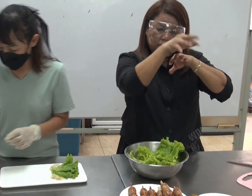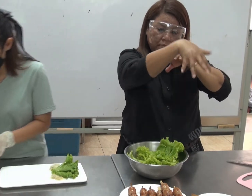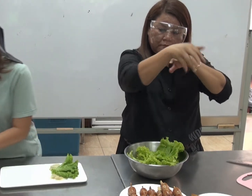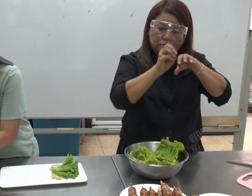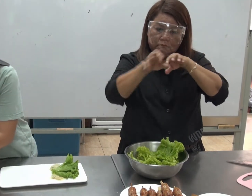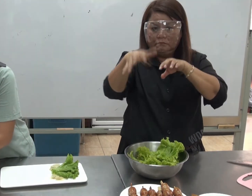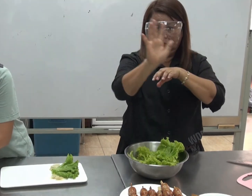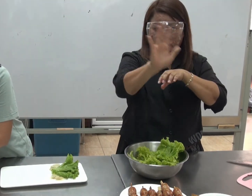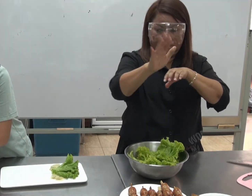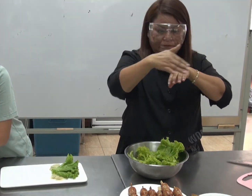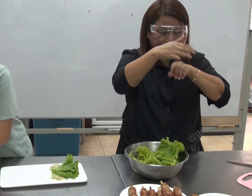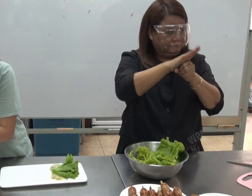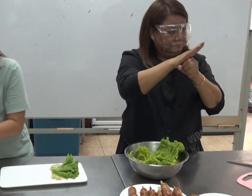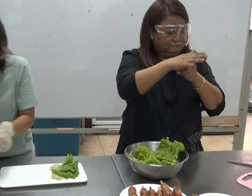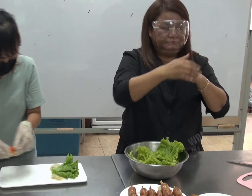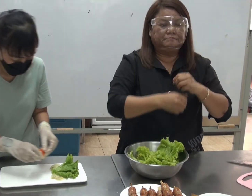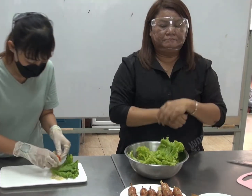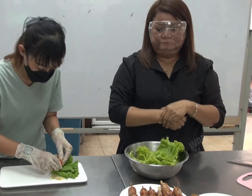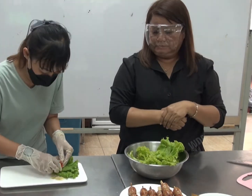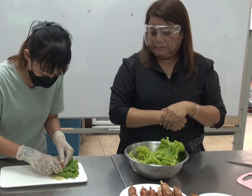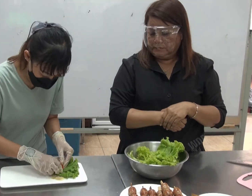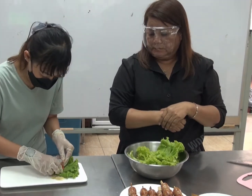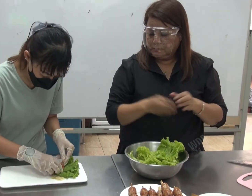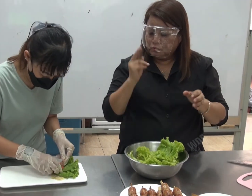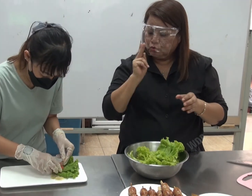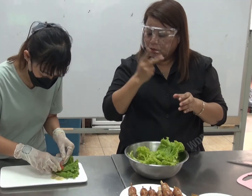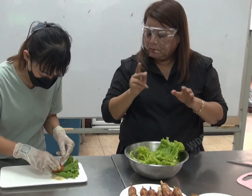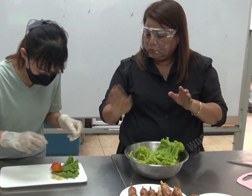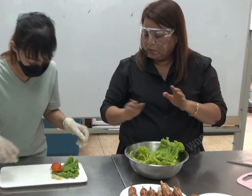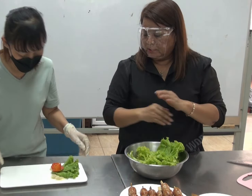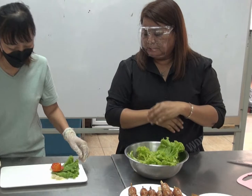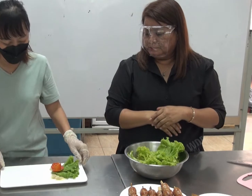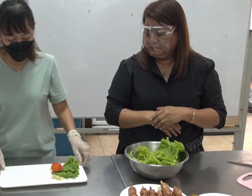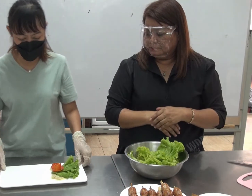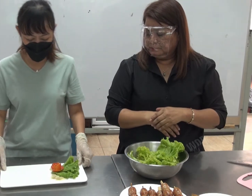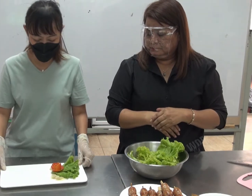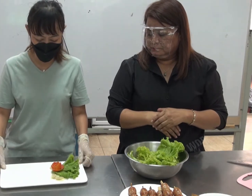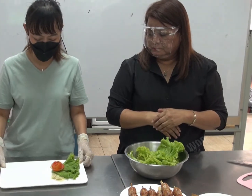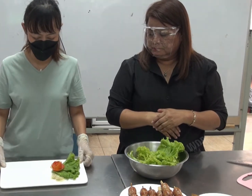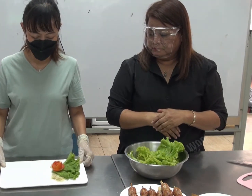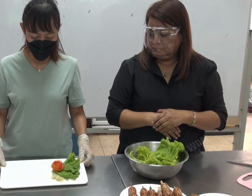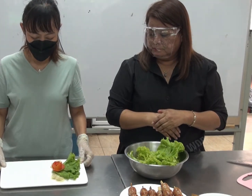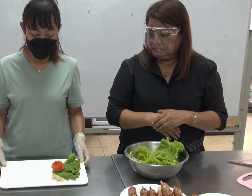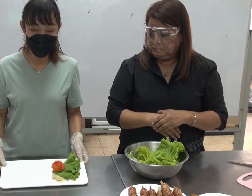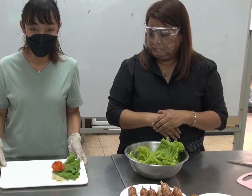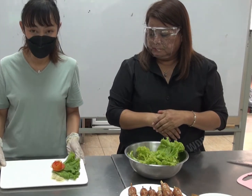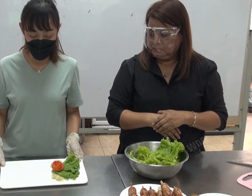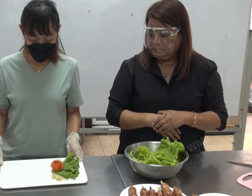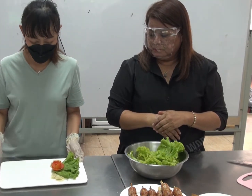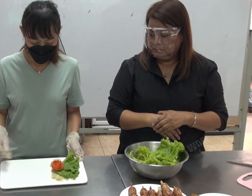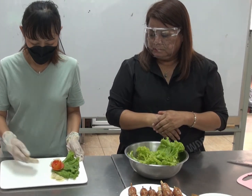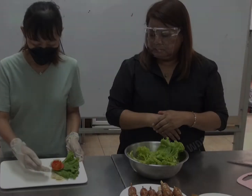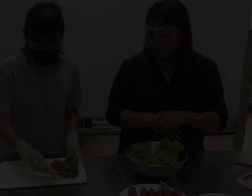แล้วเราก็นำดอกกุหลาบนี้วางโอ้โหสวยเลยนี่เห็นไหมนี่ฮะแล้วก็มีขิ